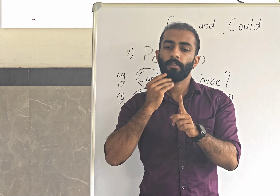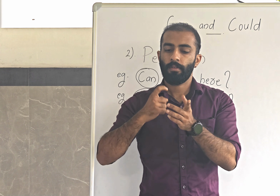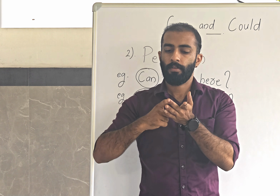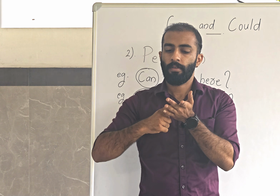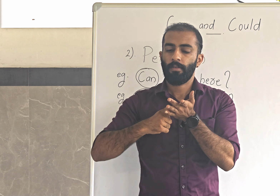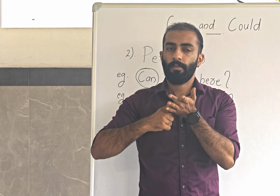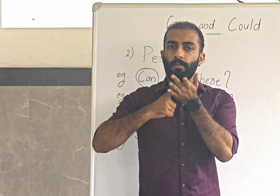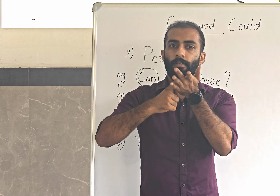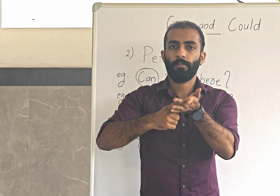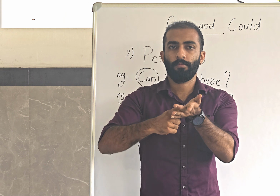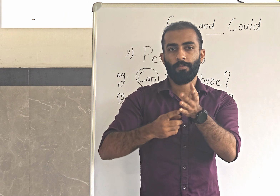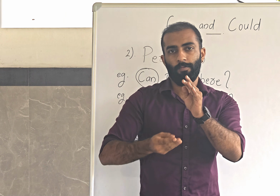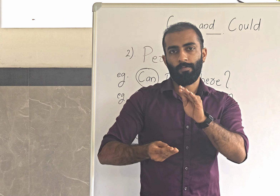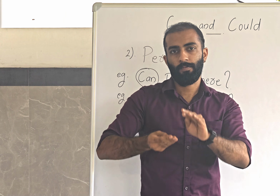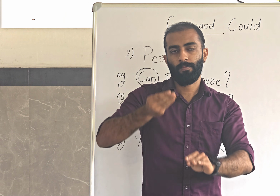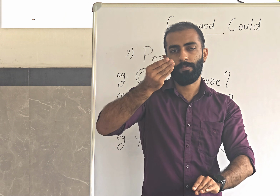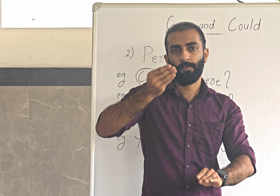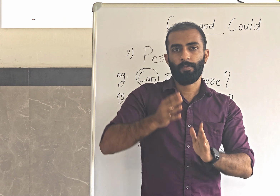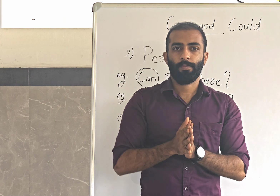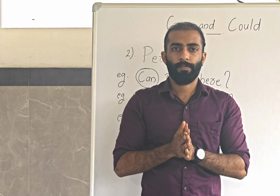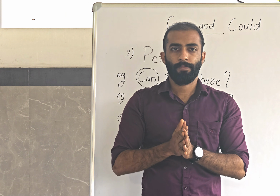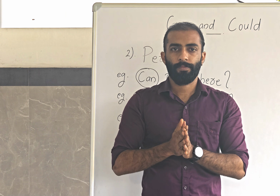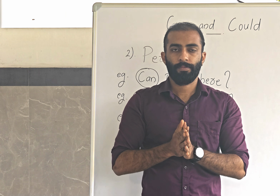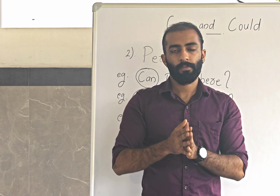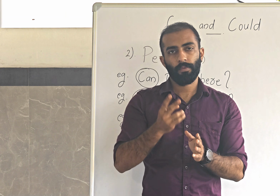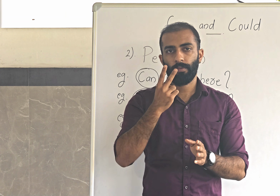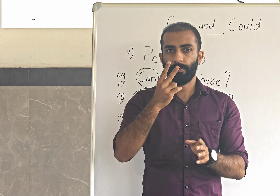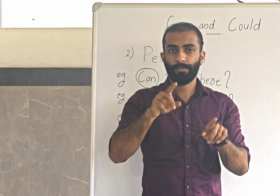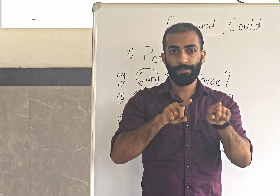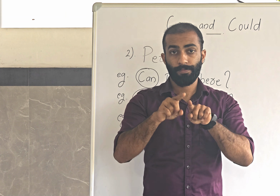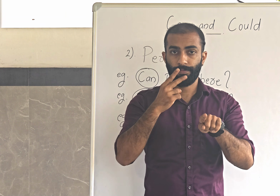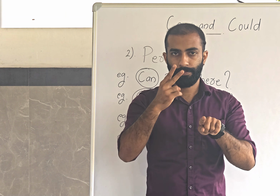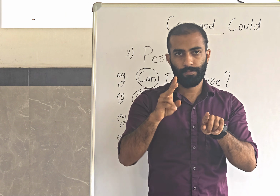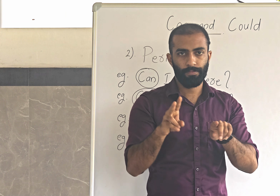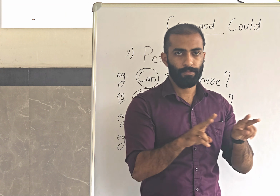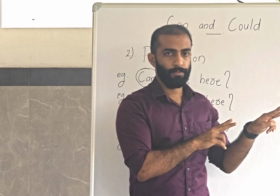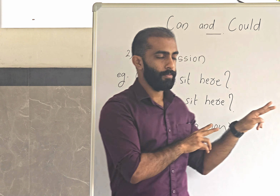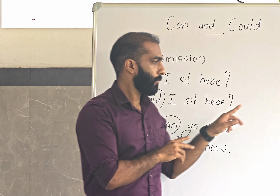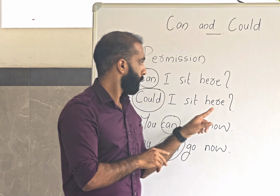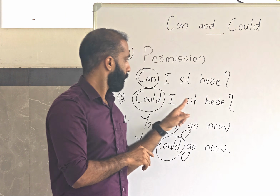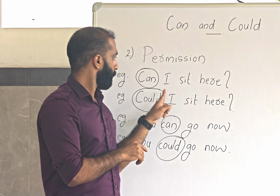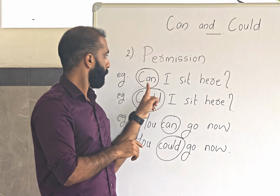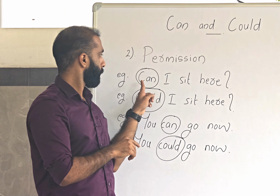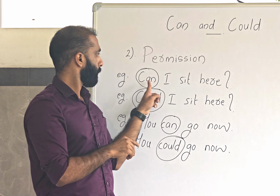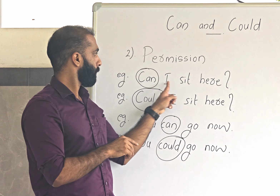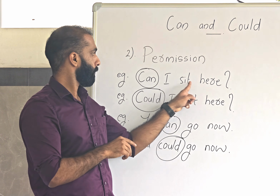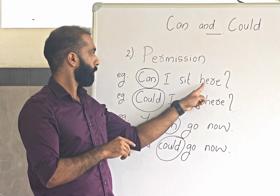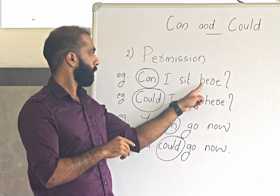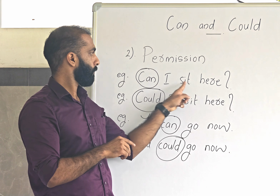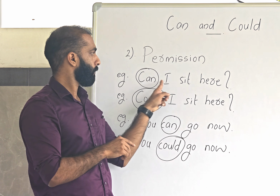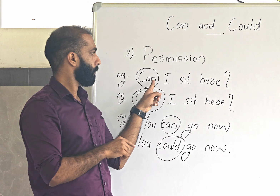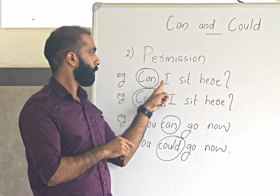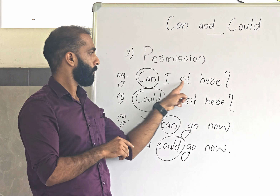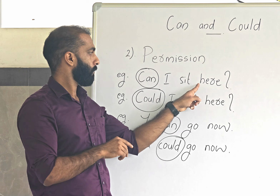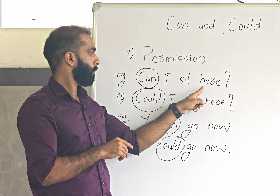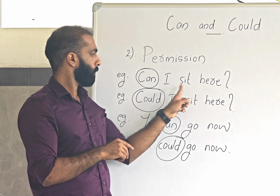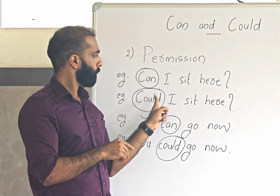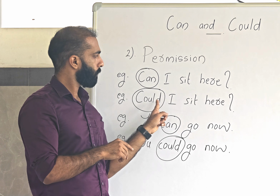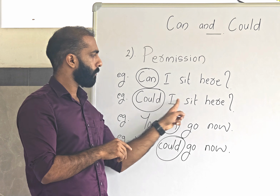അല്ലെങ്കിൽ പൊളൈറ്റ് ആയിട്ടുള്ള സിറ്റുവേഷൻസിൽ നമ്മൾ ഉപയോഗിക്കുന്നു. നമുക്കിപ്പോൾ ഉദാഹരണം ശ്രദ്ധിക്കാം. ക്യാൻ ഐ സിറ്റ് ഹിയർ, അതുപോലെ തന്നെ